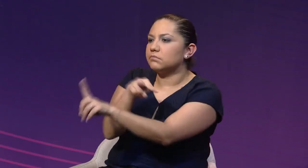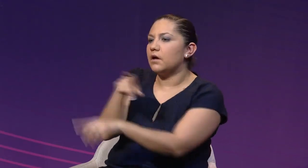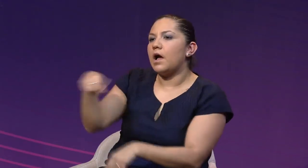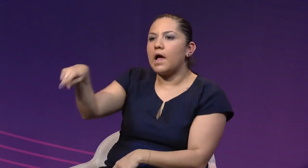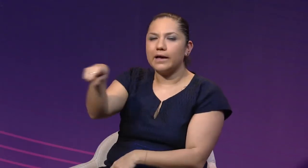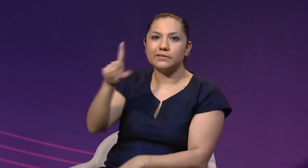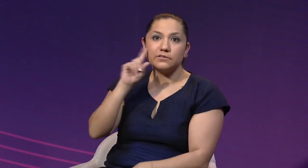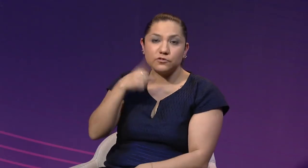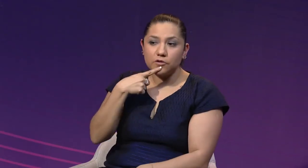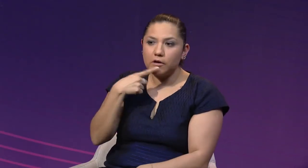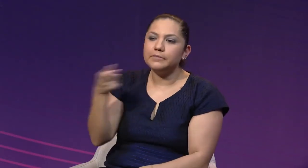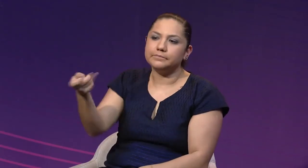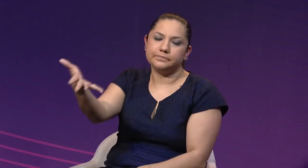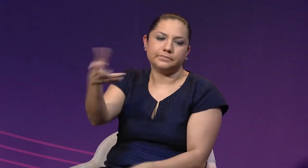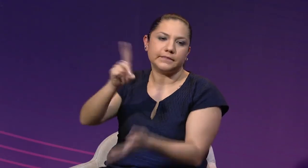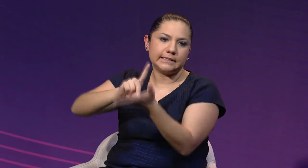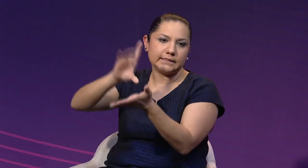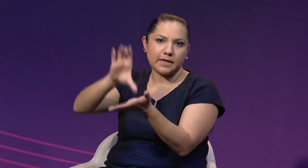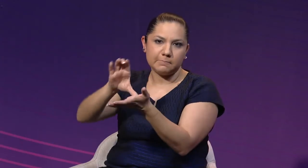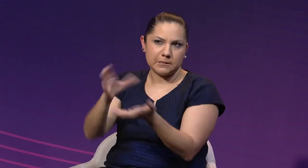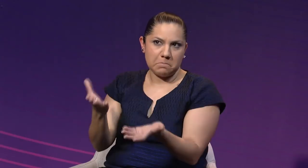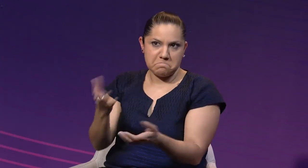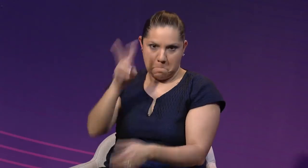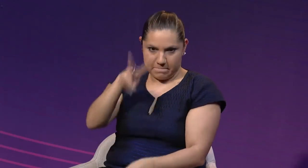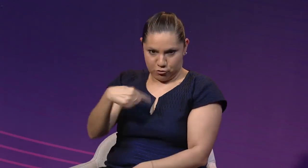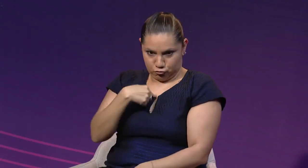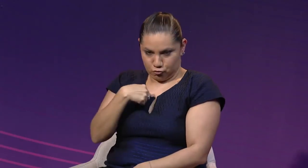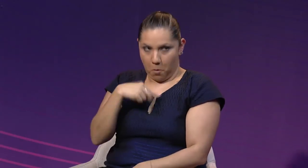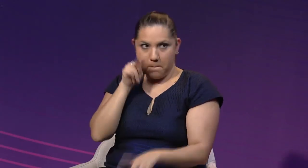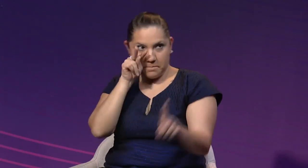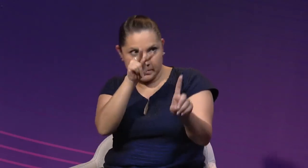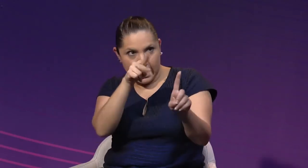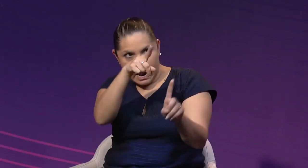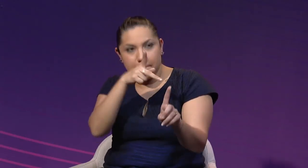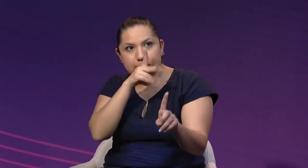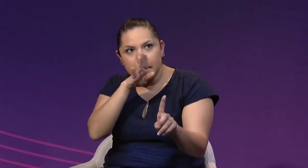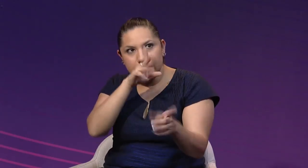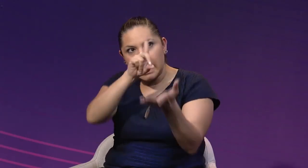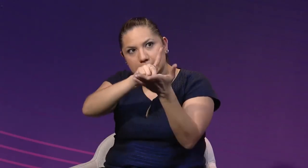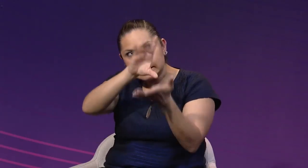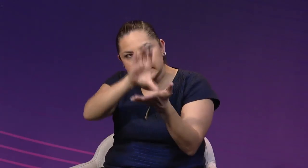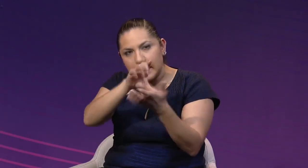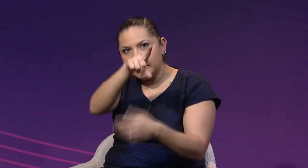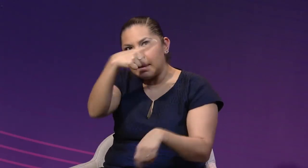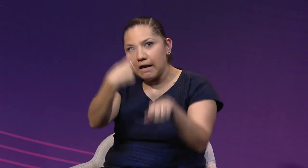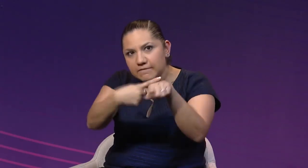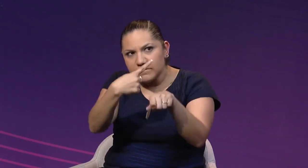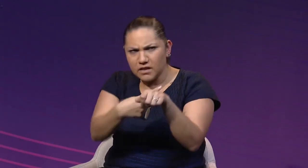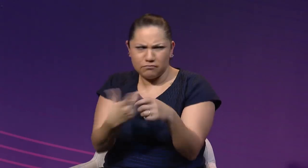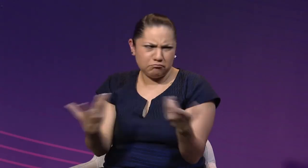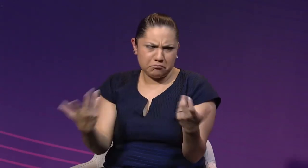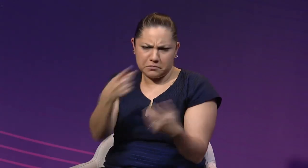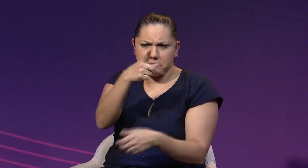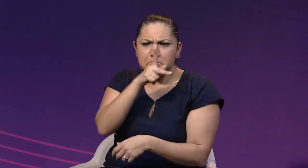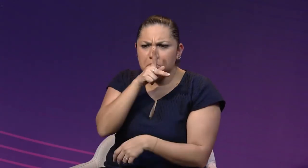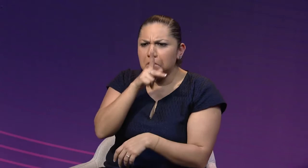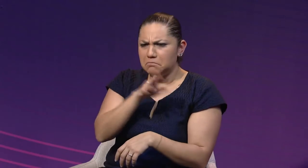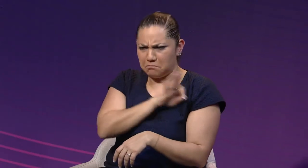problemática es que todavía seguimos viendo a los sordos desde el campo, desde la visión médica, y entonces los nombramos como discapacitados